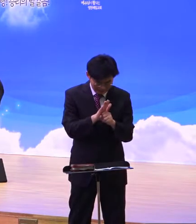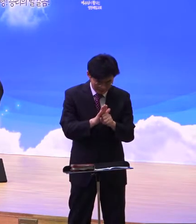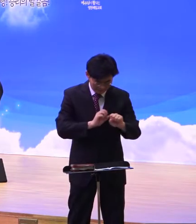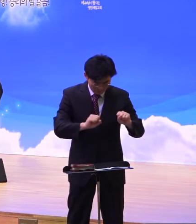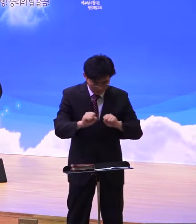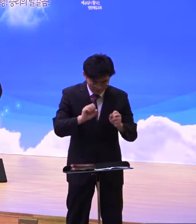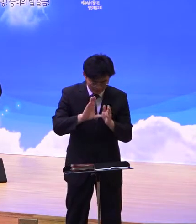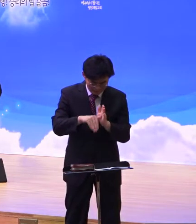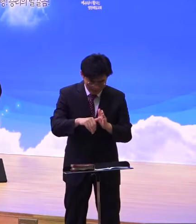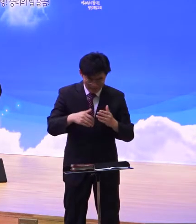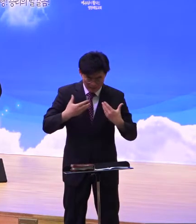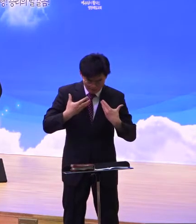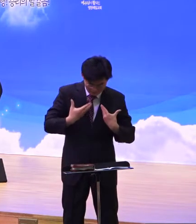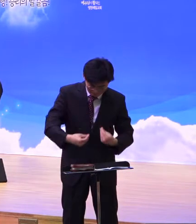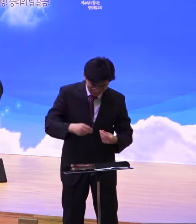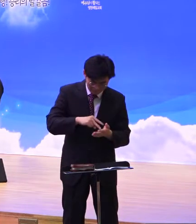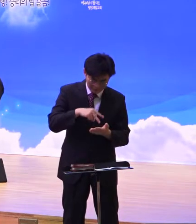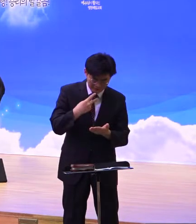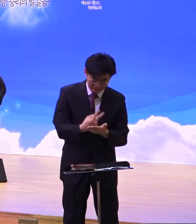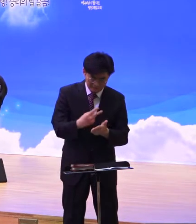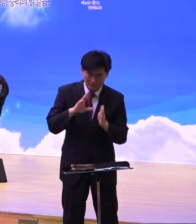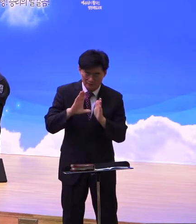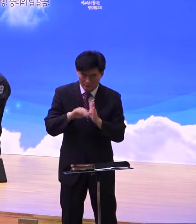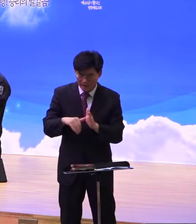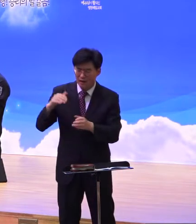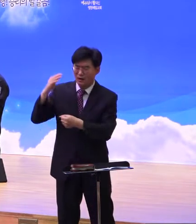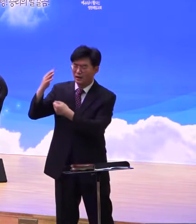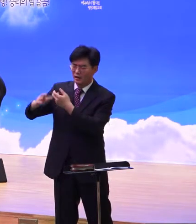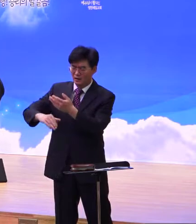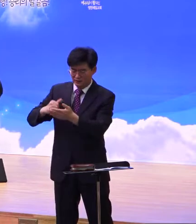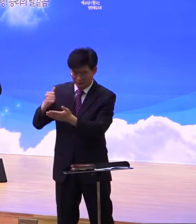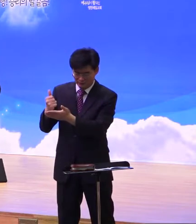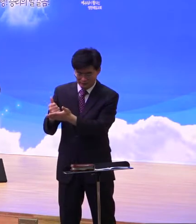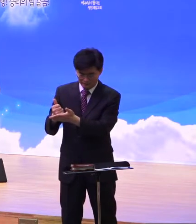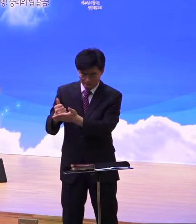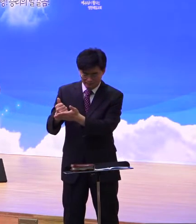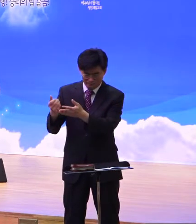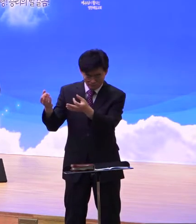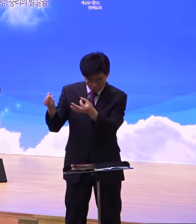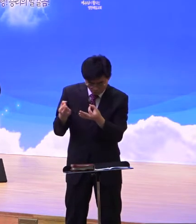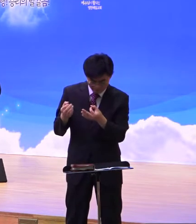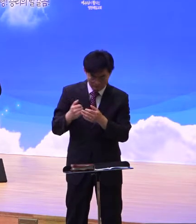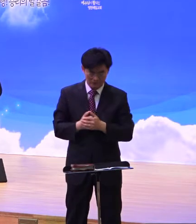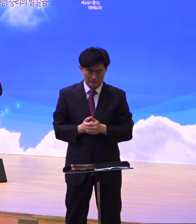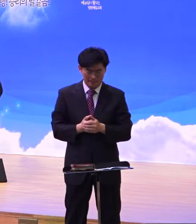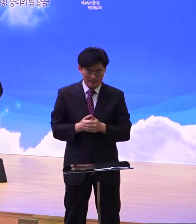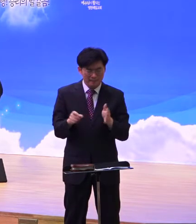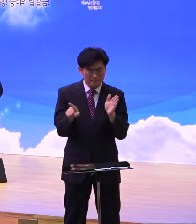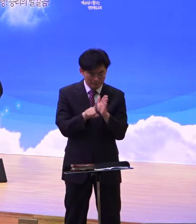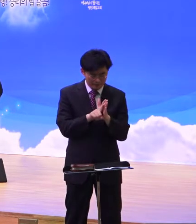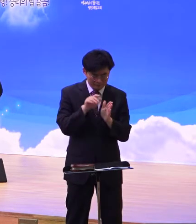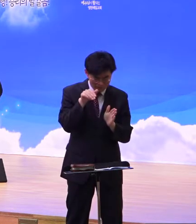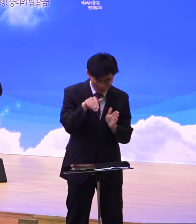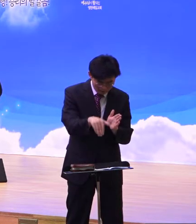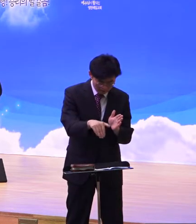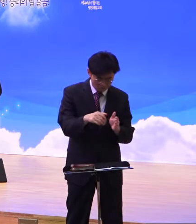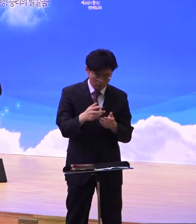때 하나님을 원망하고 몸이 아프거나 생활이 어려울 때 믿음이 약해지고